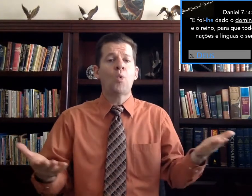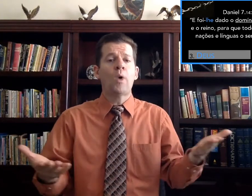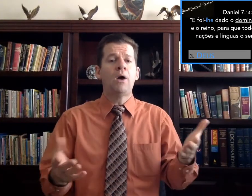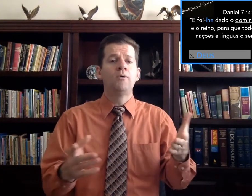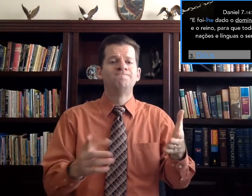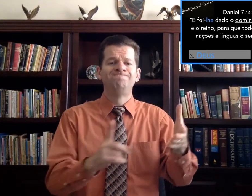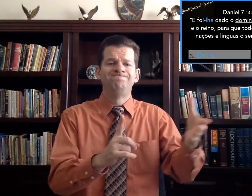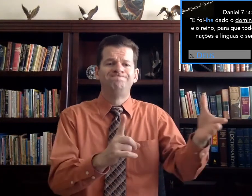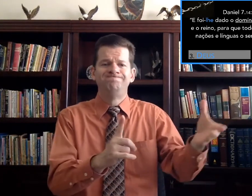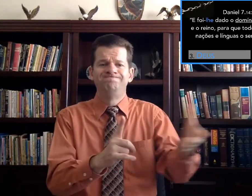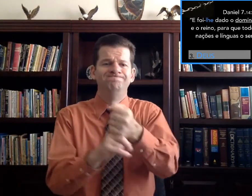Qual